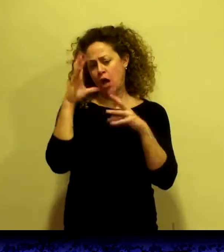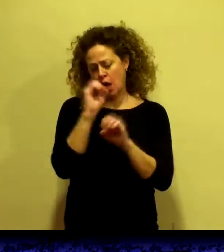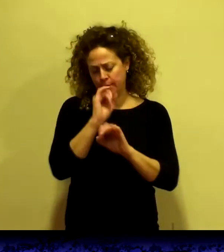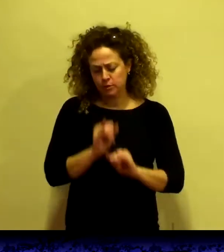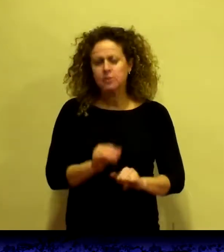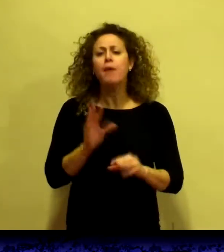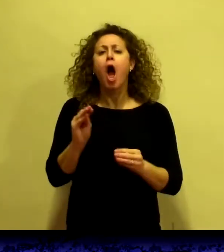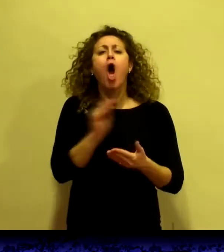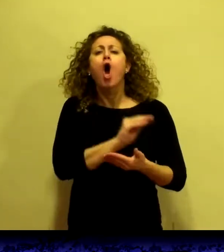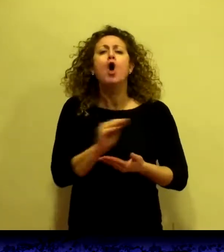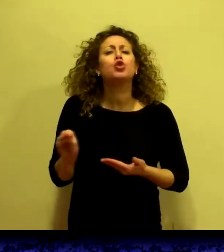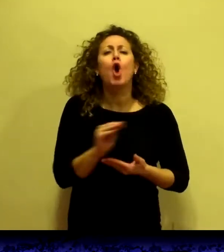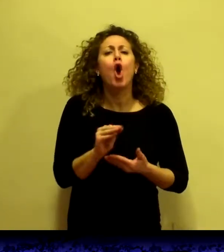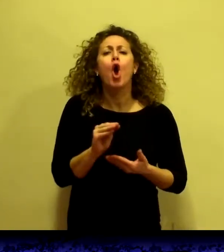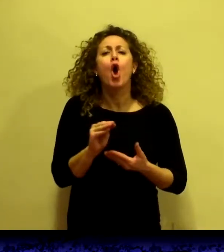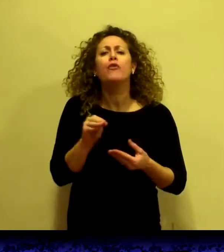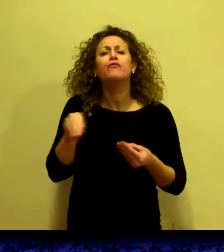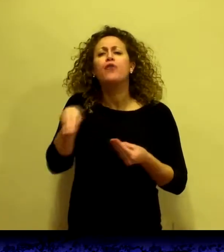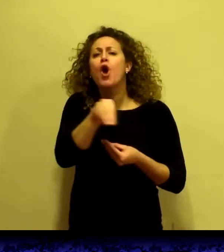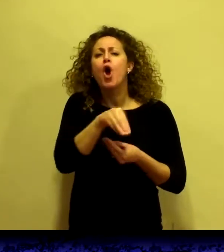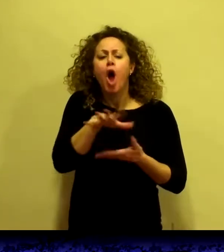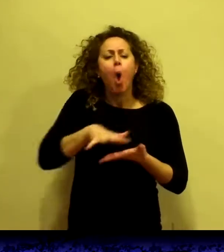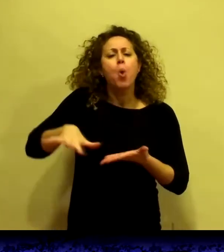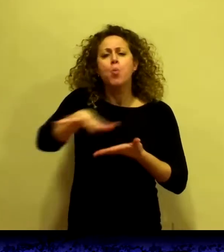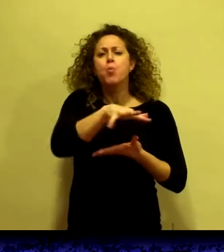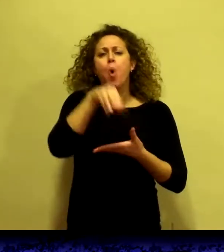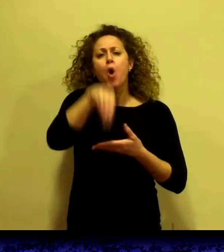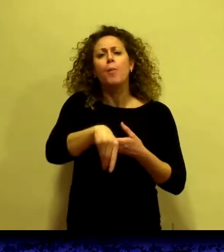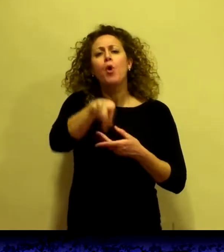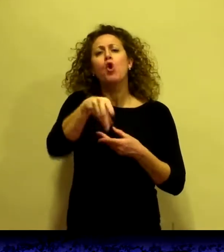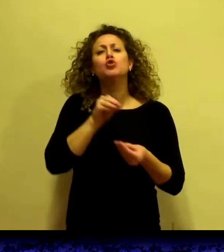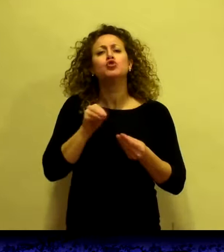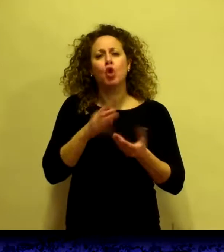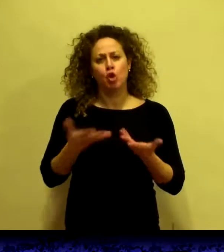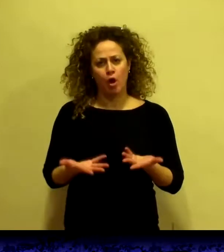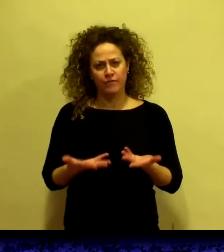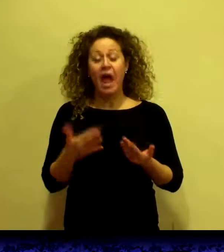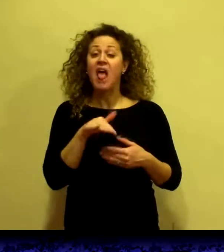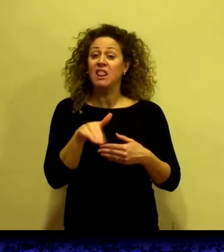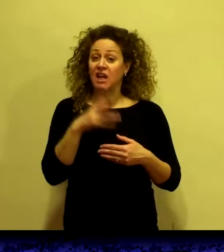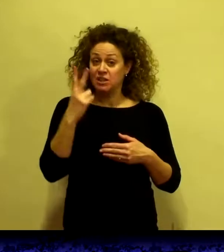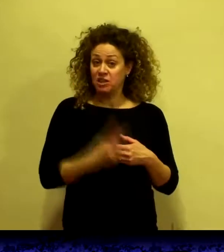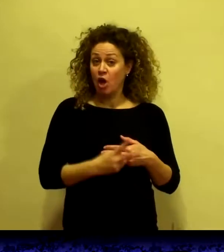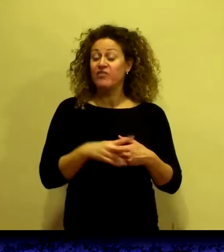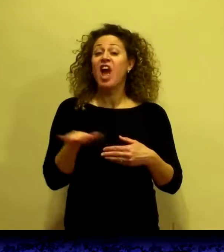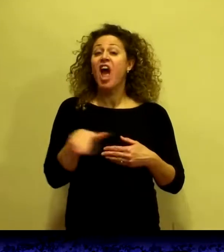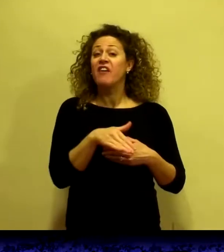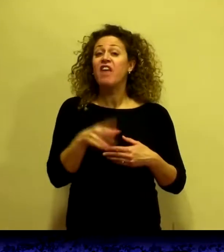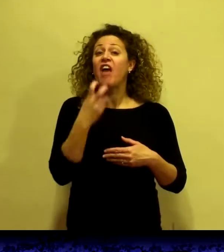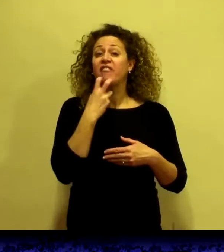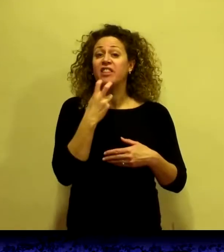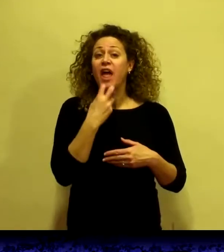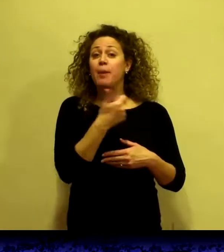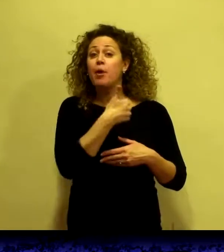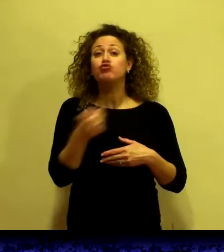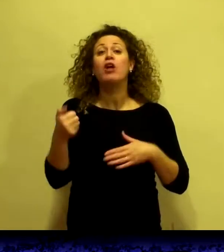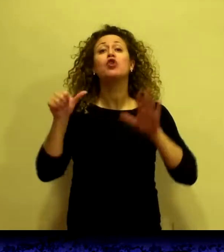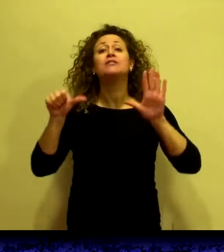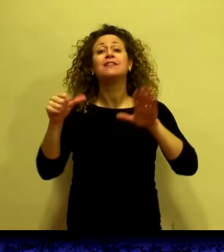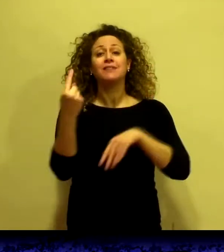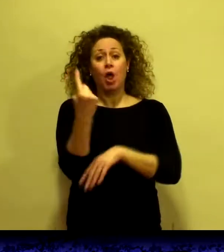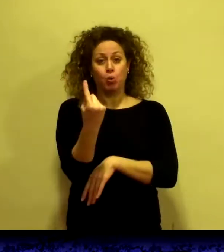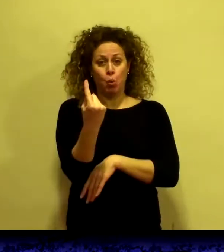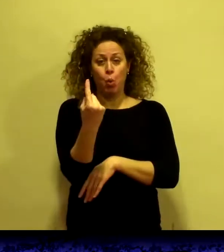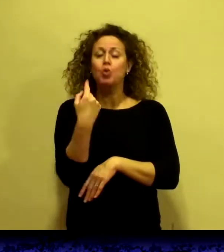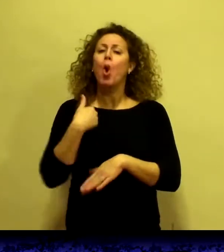In che posto di Torino siete ubicati geograficamente? L'indirizzo preciso è via Viterbo 161. Siamo